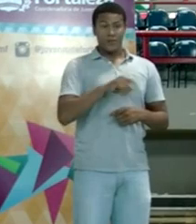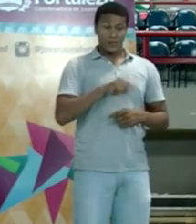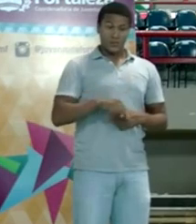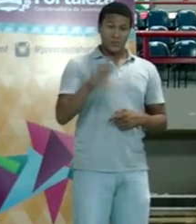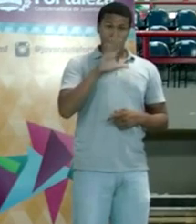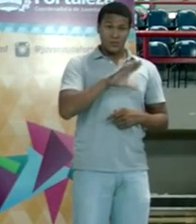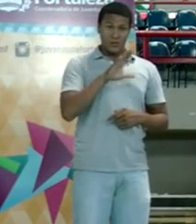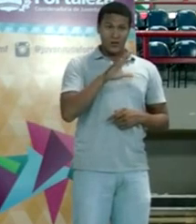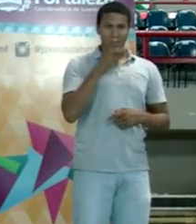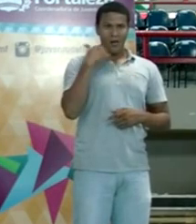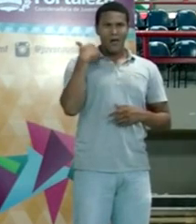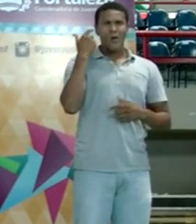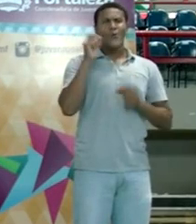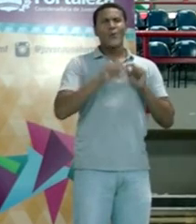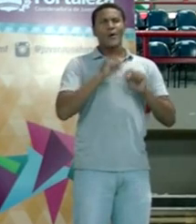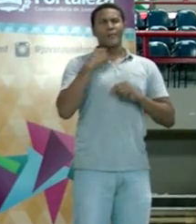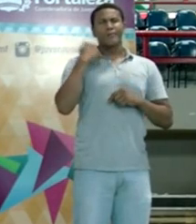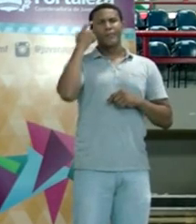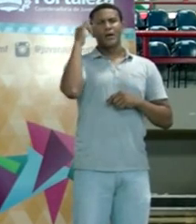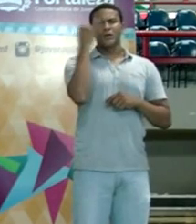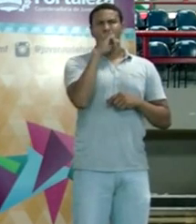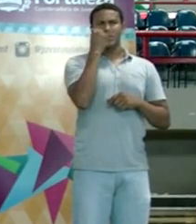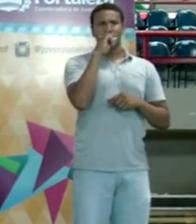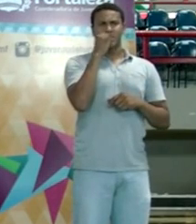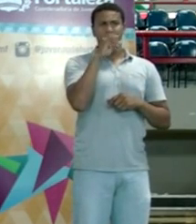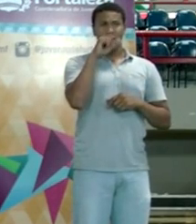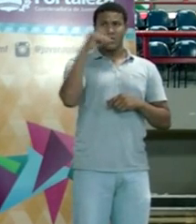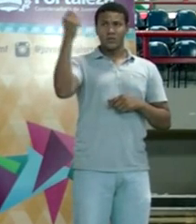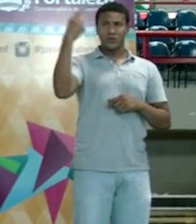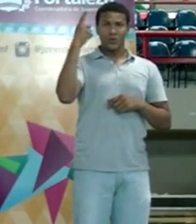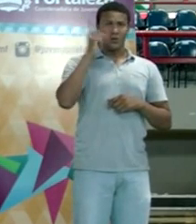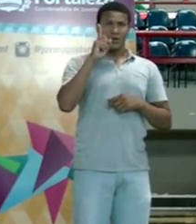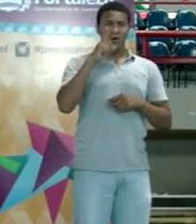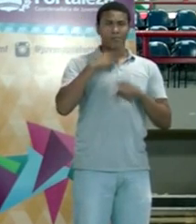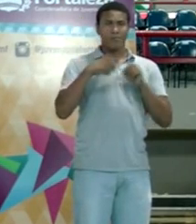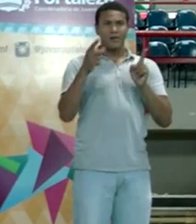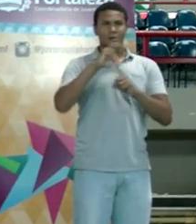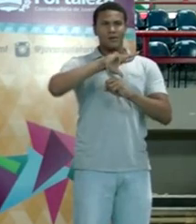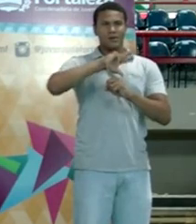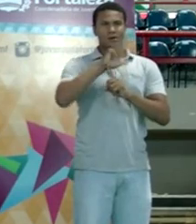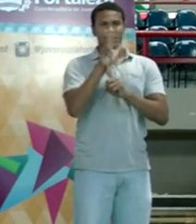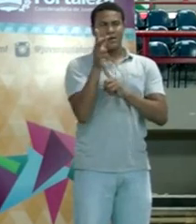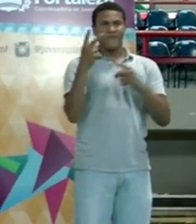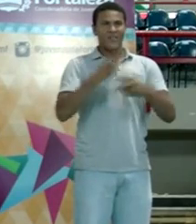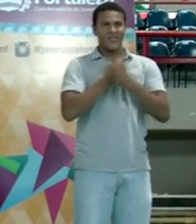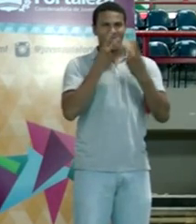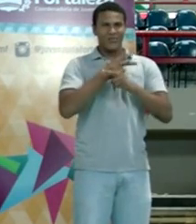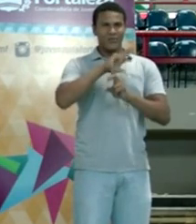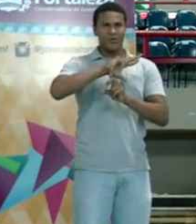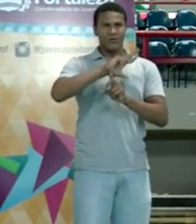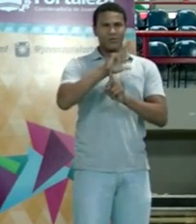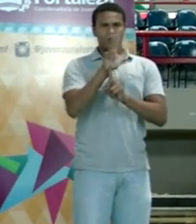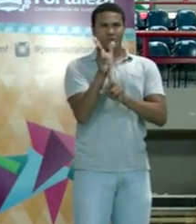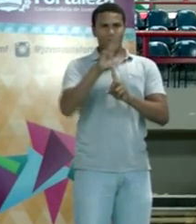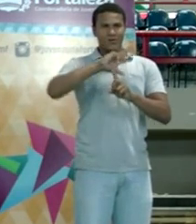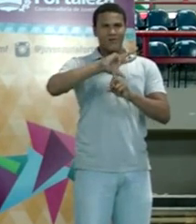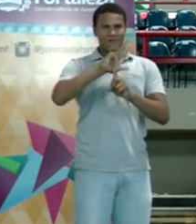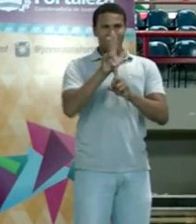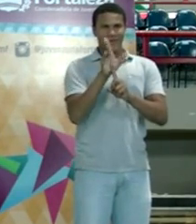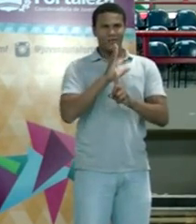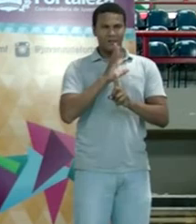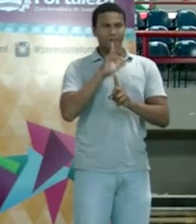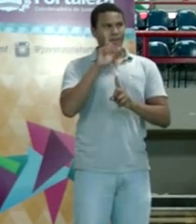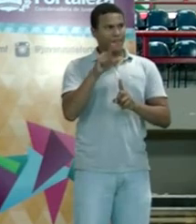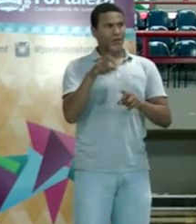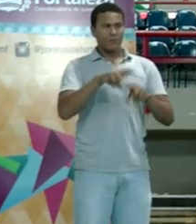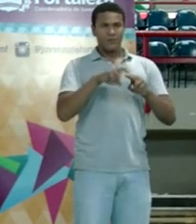Brasil, assim como em outros países do mundo, a energia, não é a solar, mas a eólica, ela crescerá para 2020, ela ser responsável por